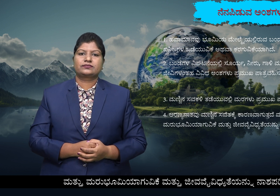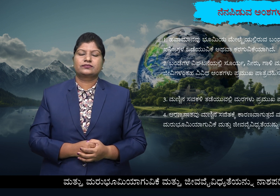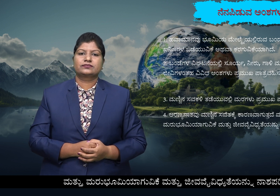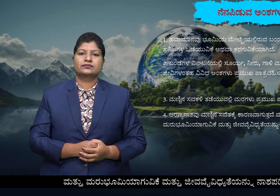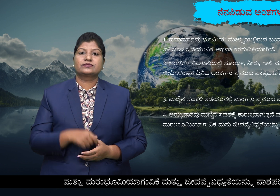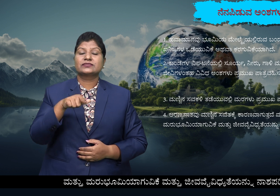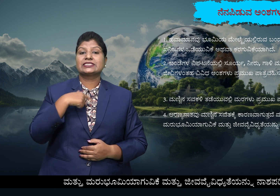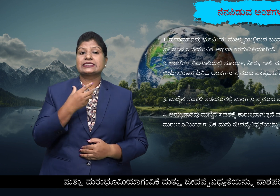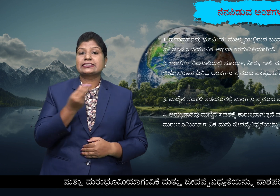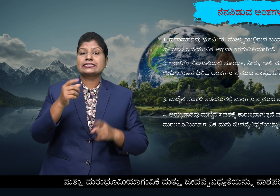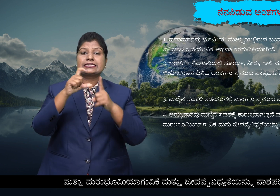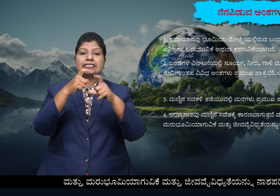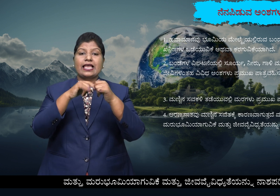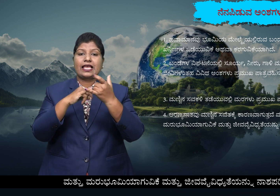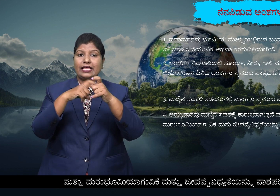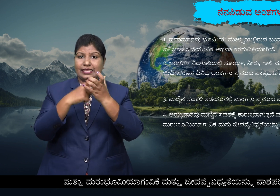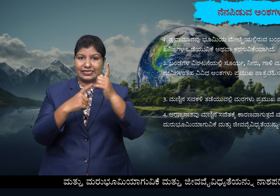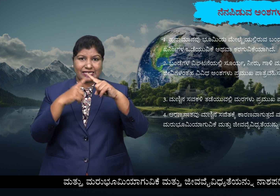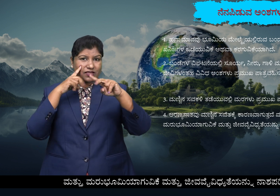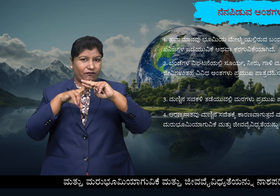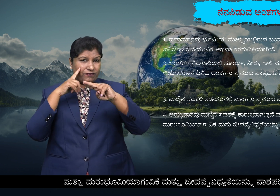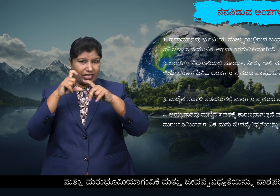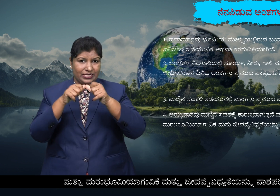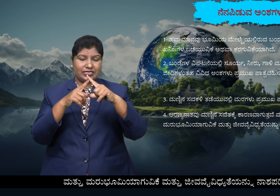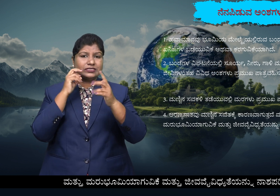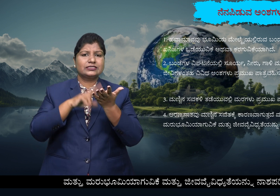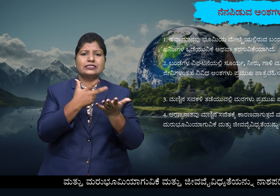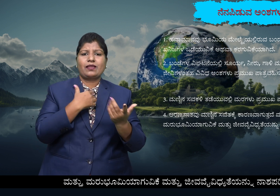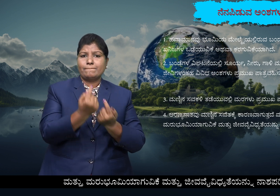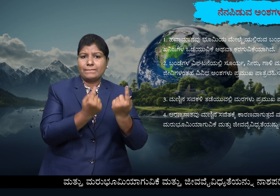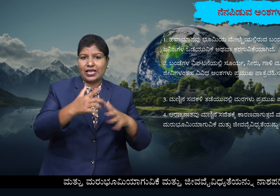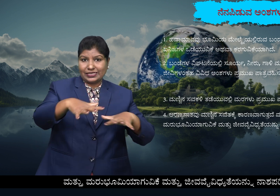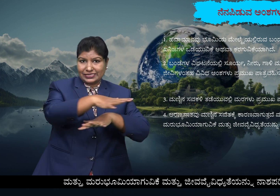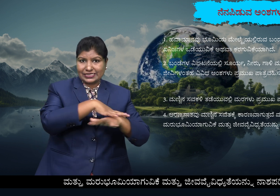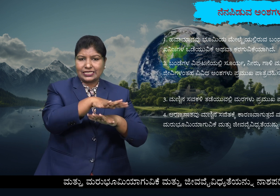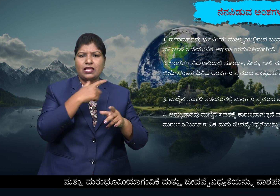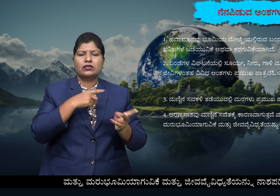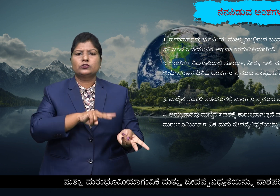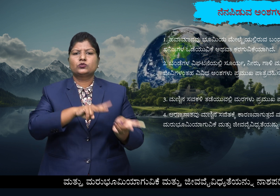ಮತ್ತು ಮರುಭೂಮಿಯಾಗುವಿಕೆ ಮತ್ತು ಜೀವವೈವಿಧ್ಯತೆಯನ್ನು ನಾಶಪಡಿಸುತ್ತದೆ.